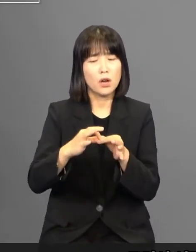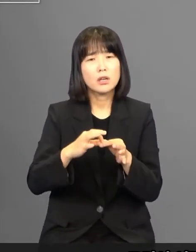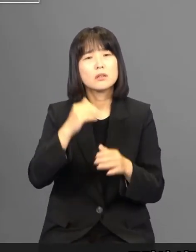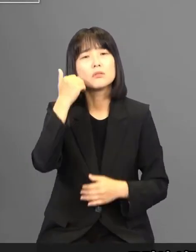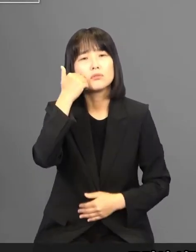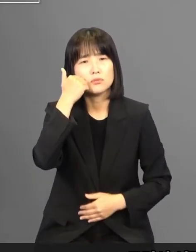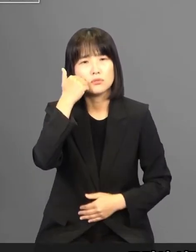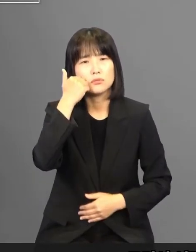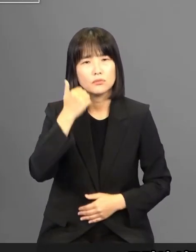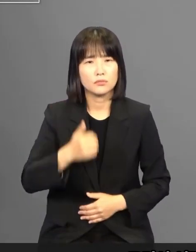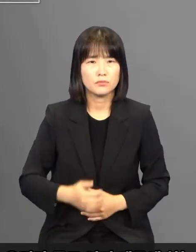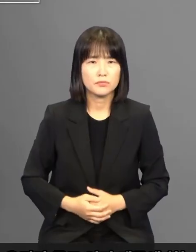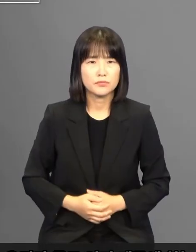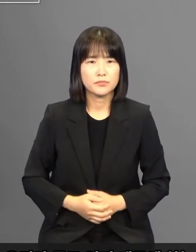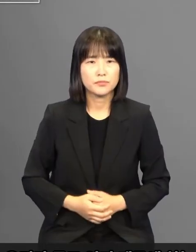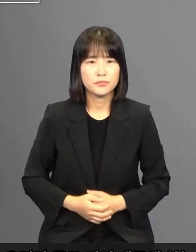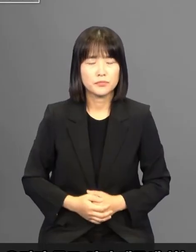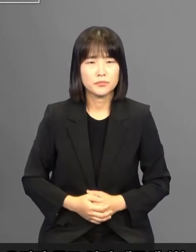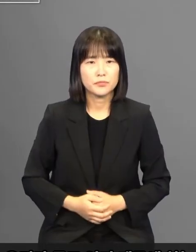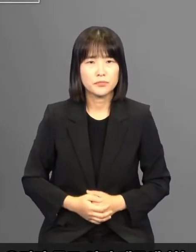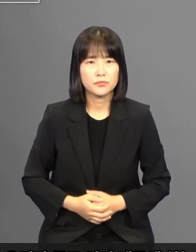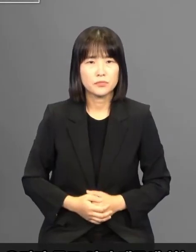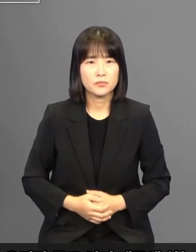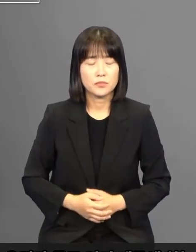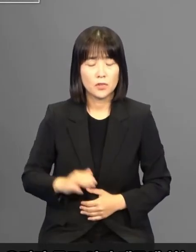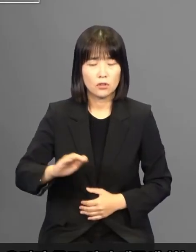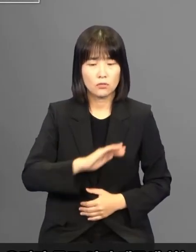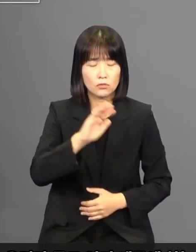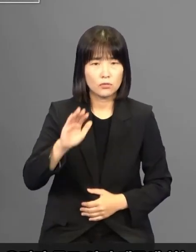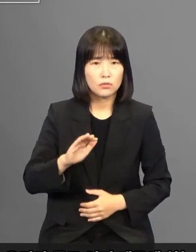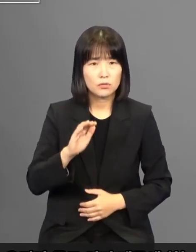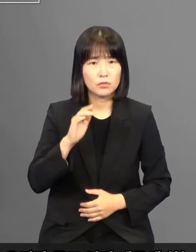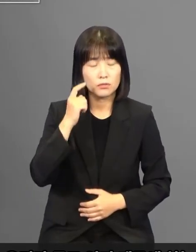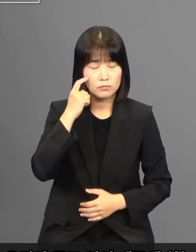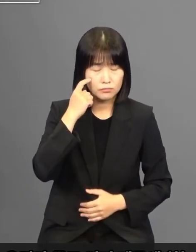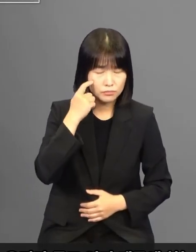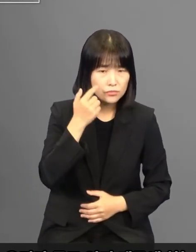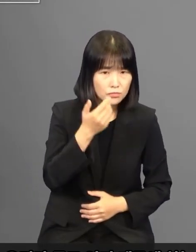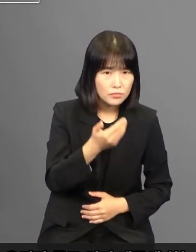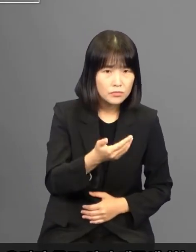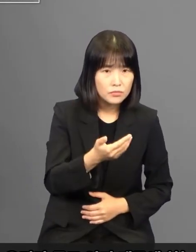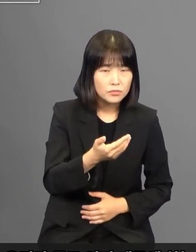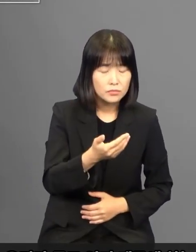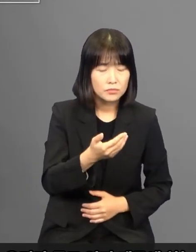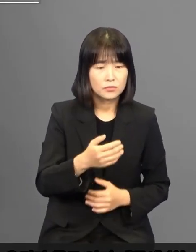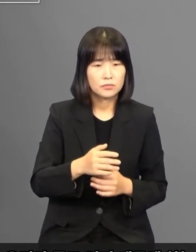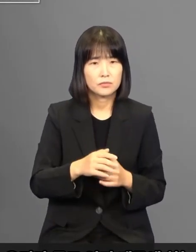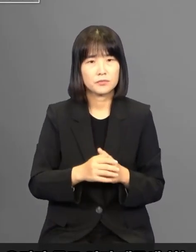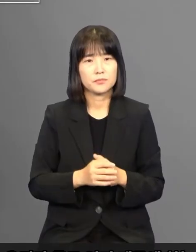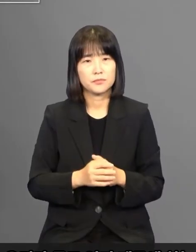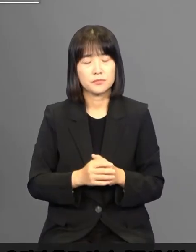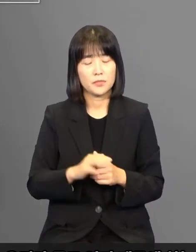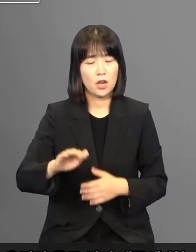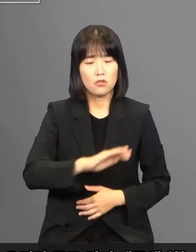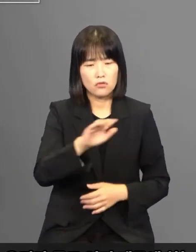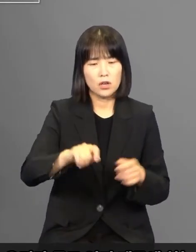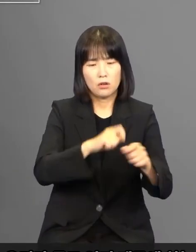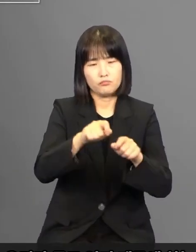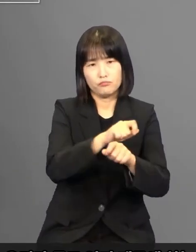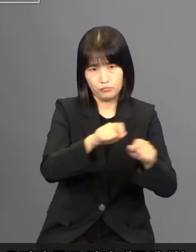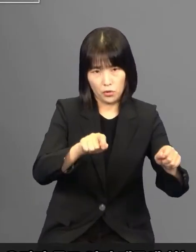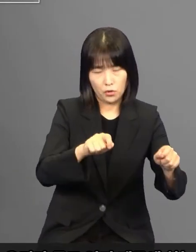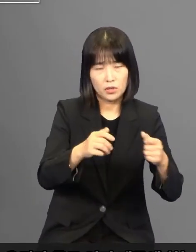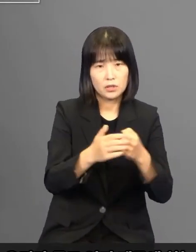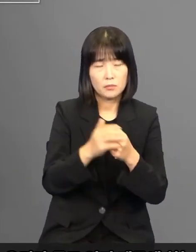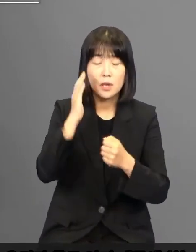것입니다. 우리가 묻고 있기 때문에 하늘의 은혜의 문이 열릴 수가